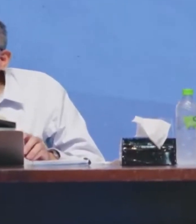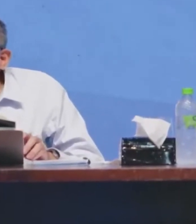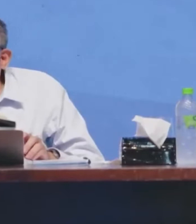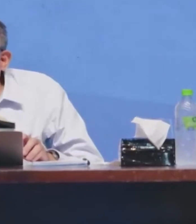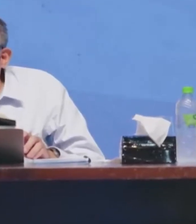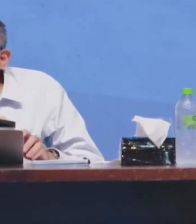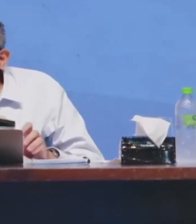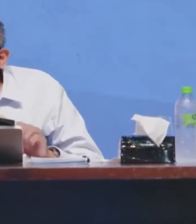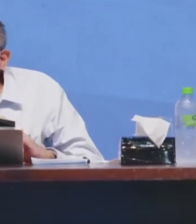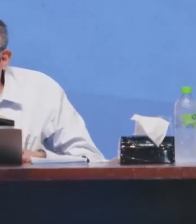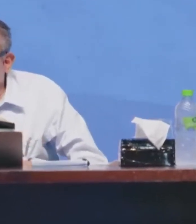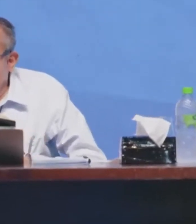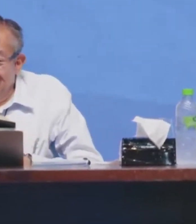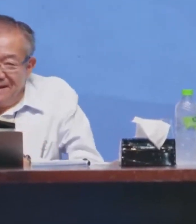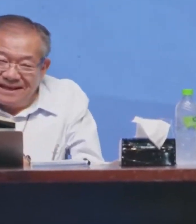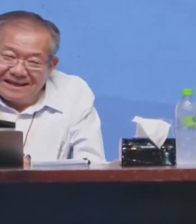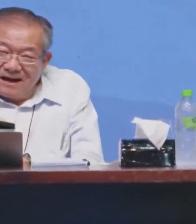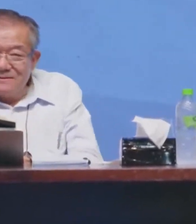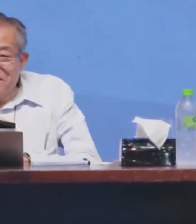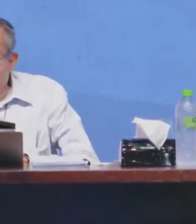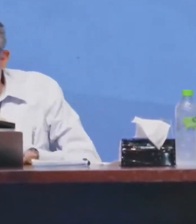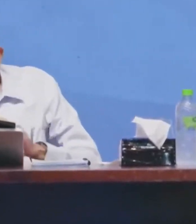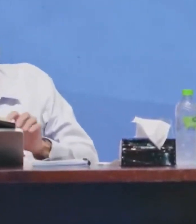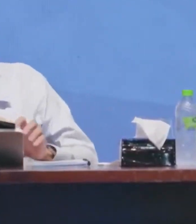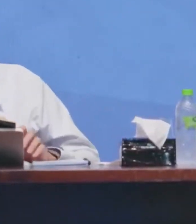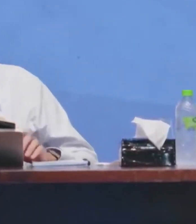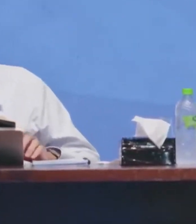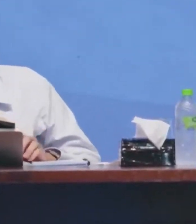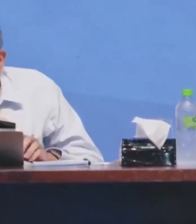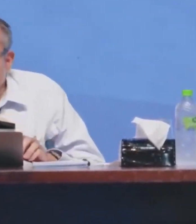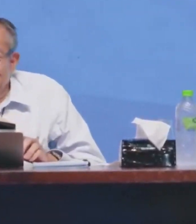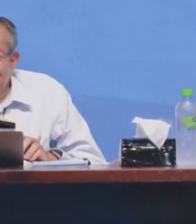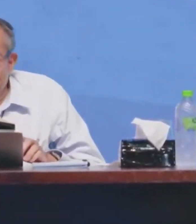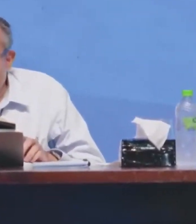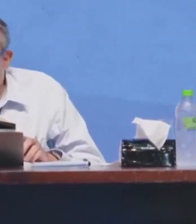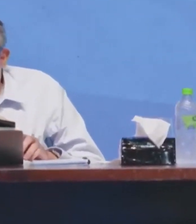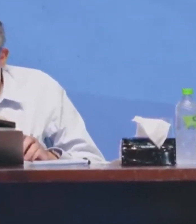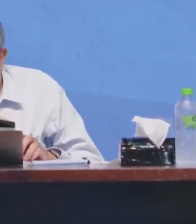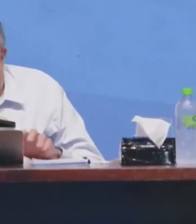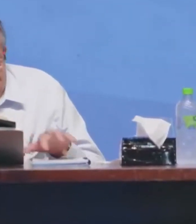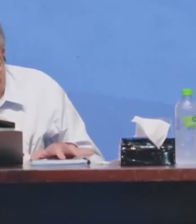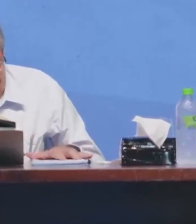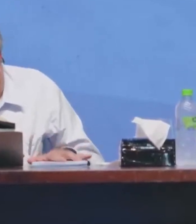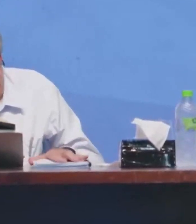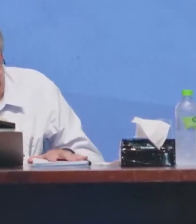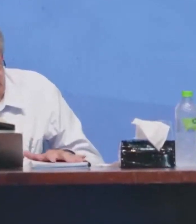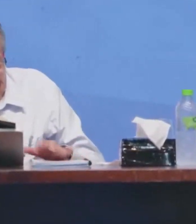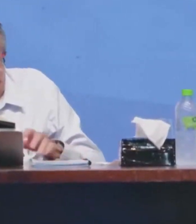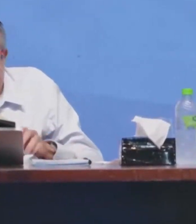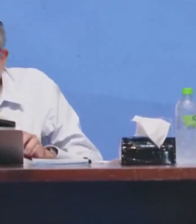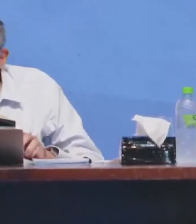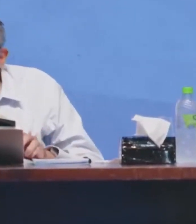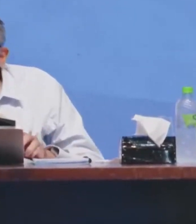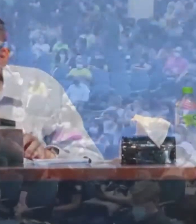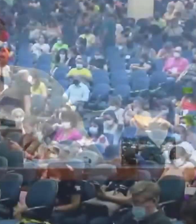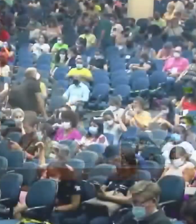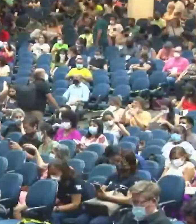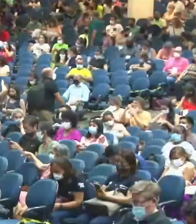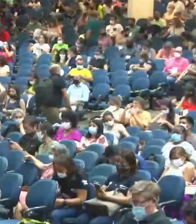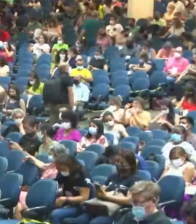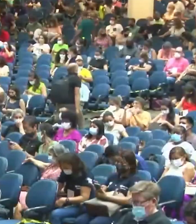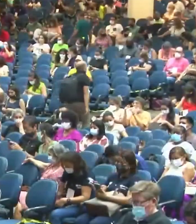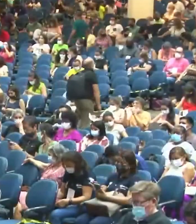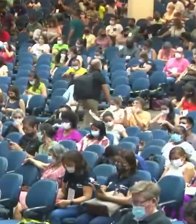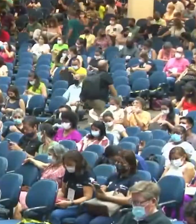ao auditório, à audiência. Senhor Jesus, estamos aqui para